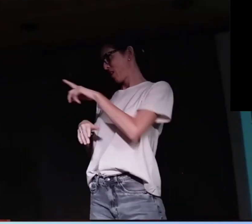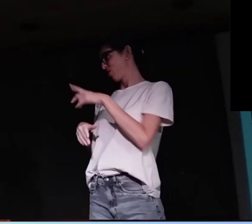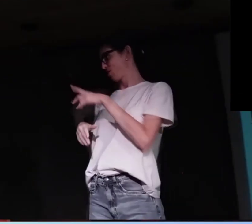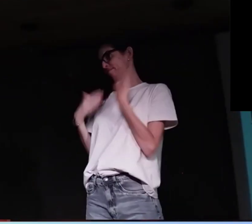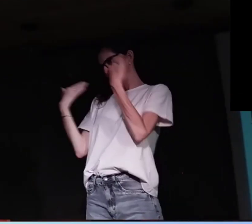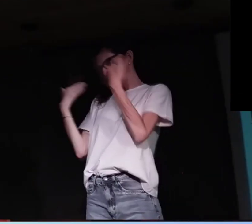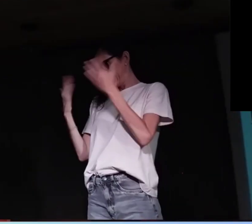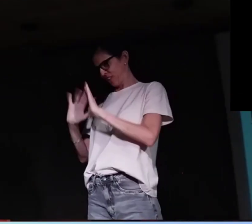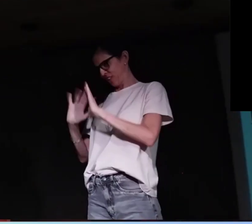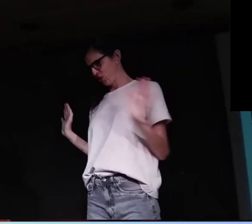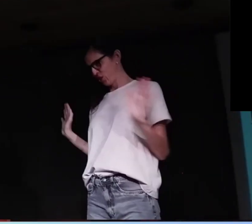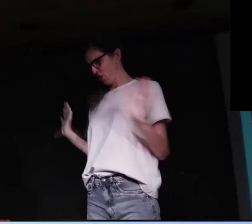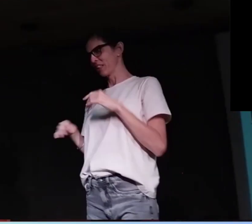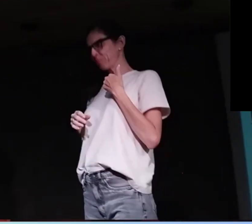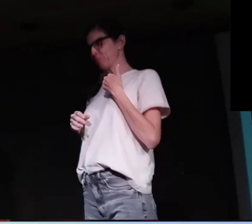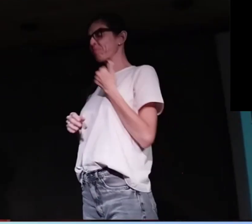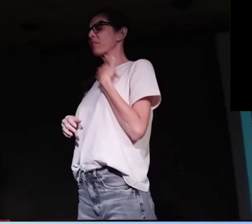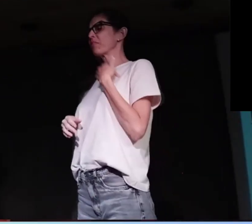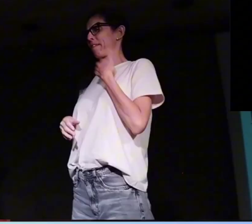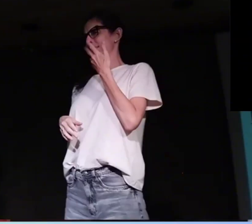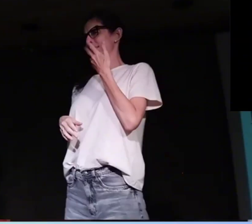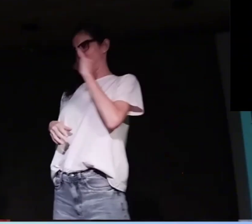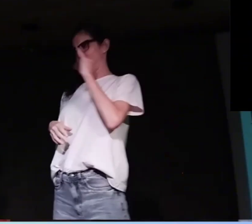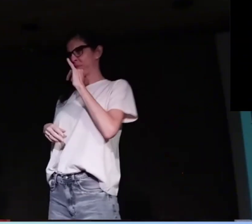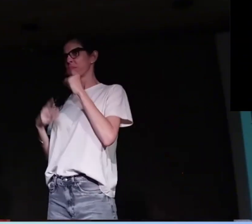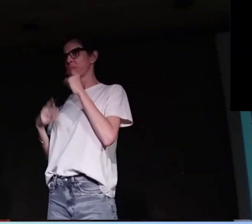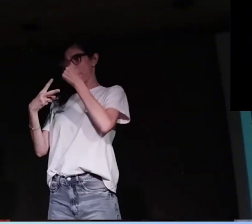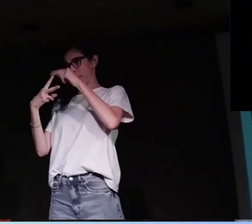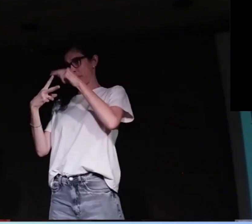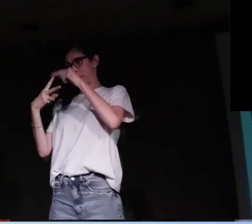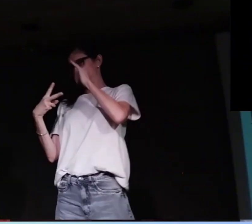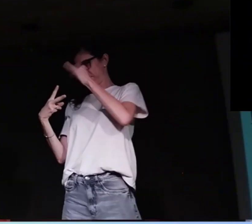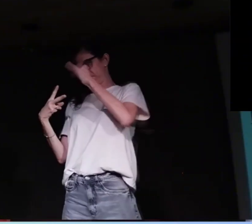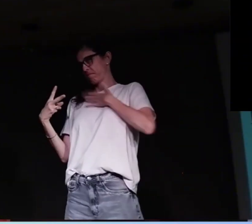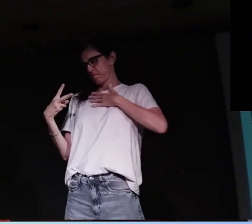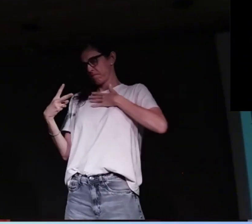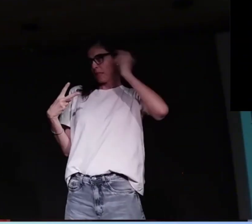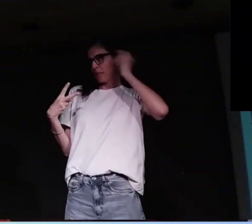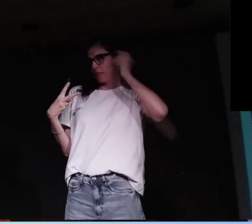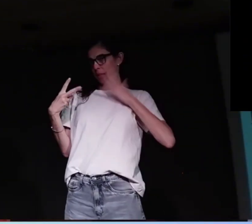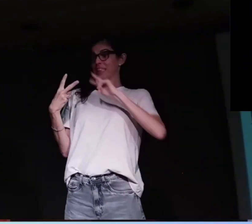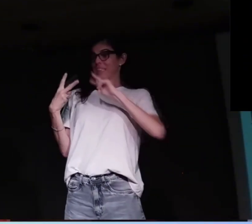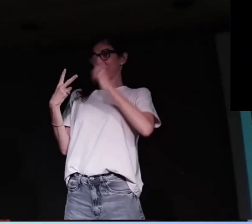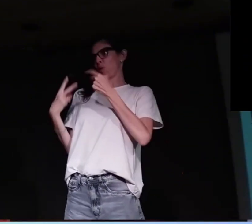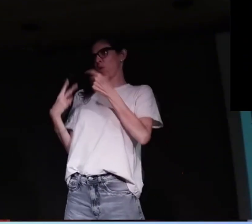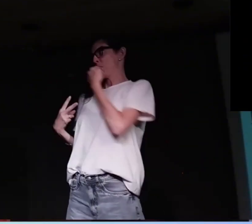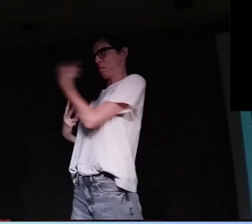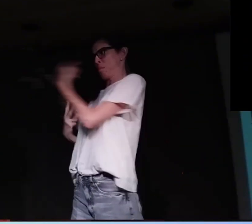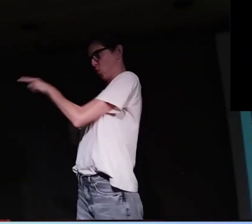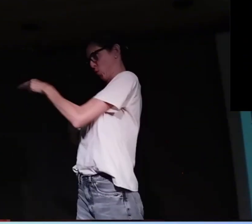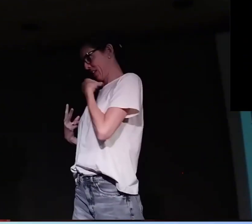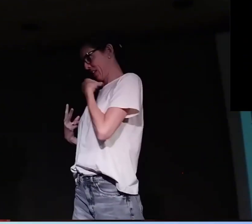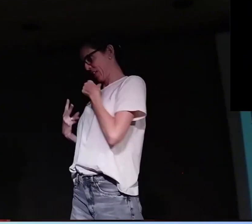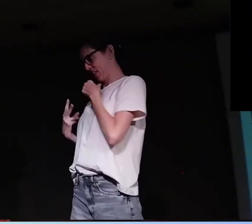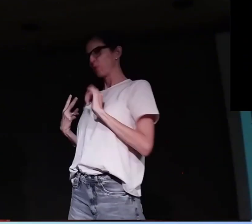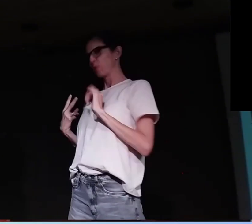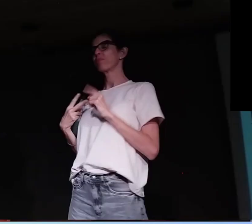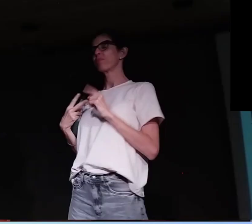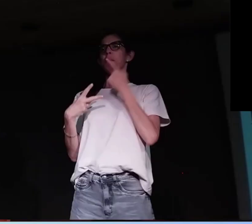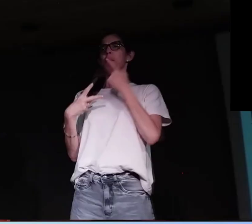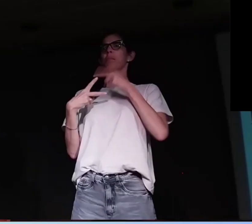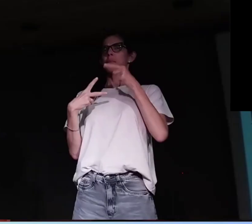Bueno, primero felicitarte por tu trabajo. Me gustaría explicarte dos cosas o preguntarte en